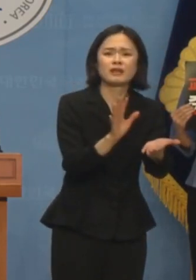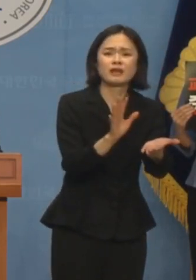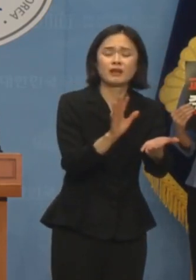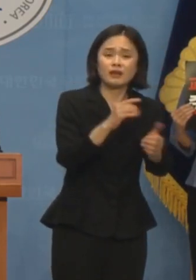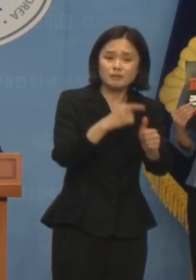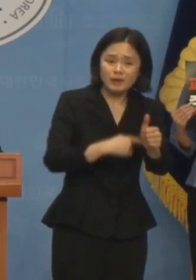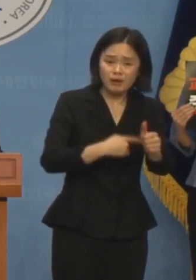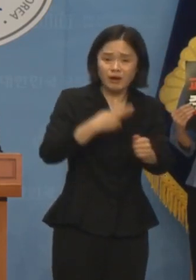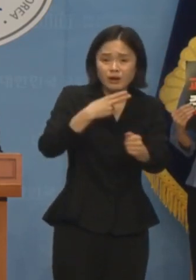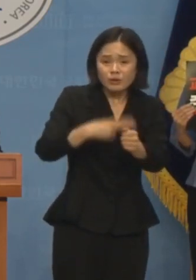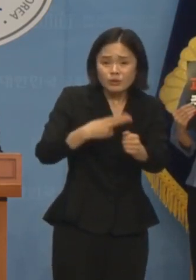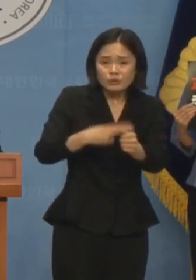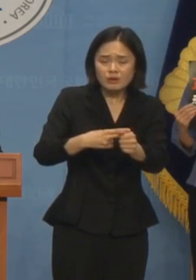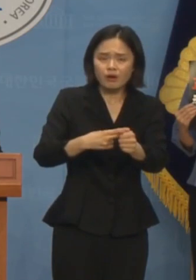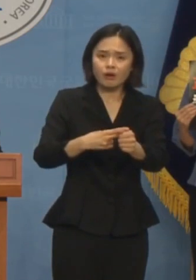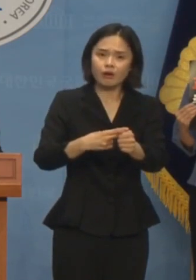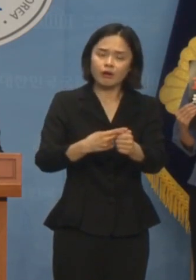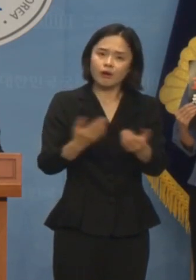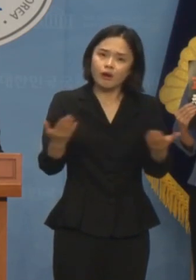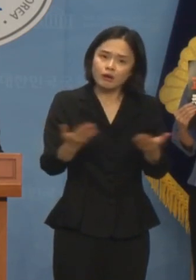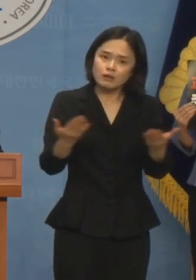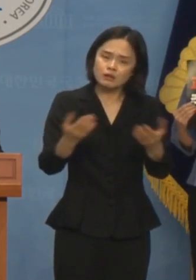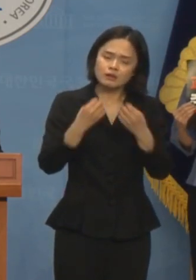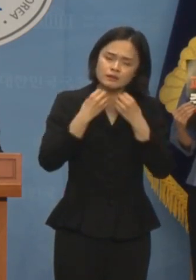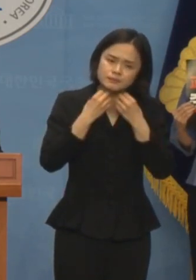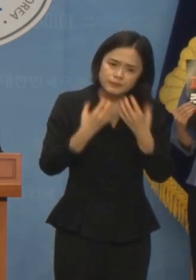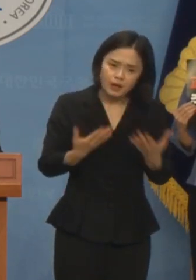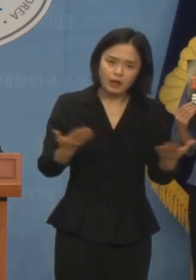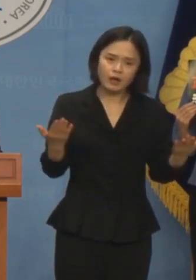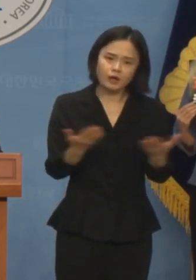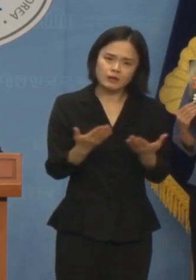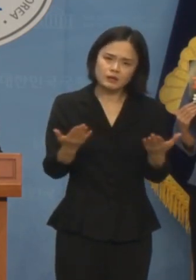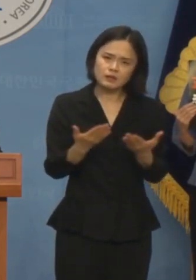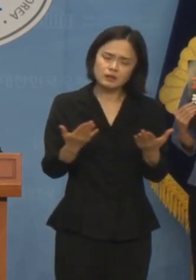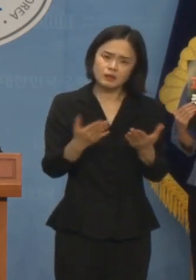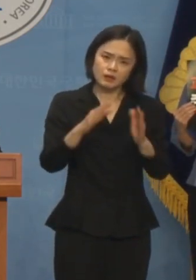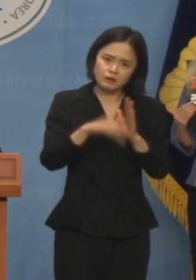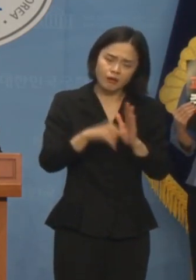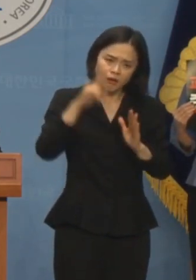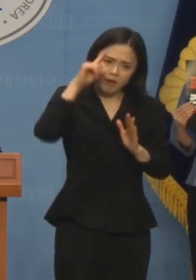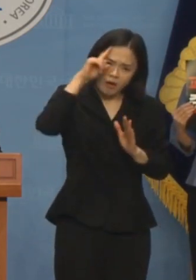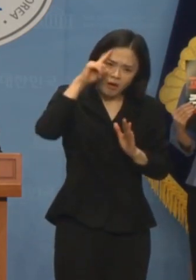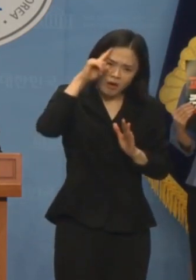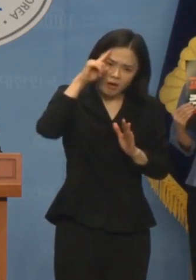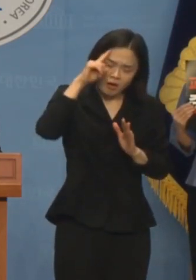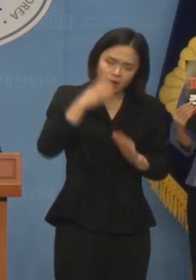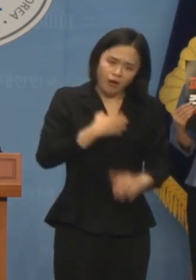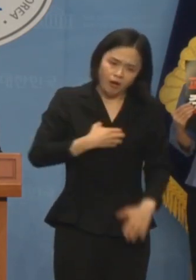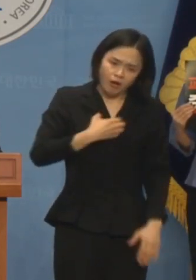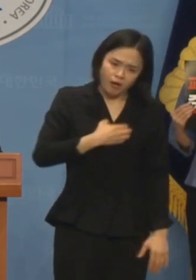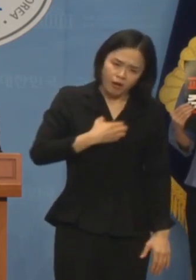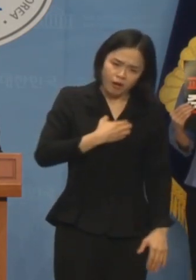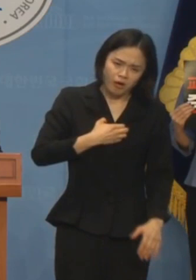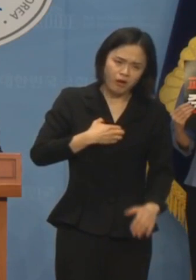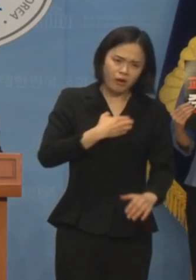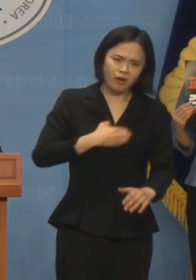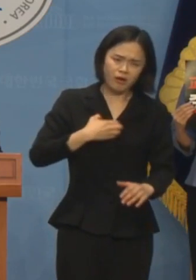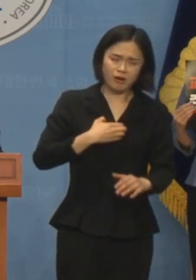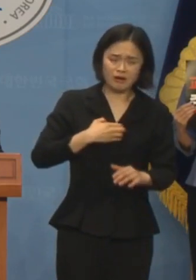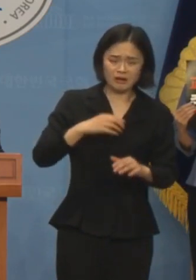없게 하는 업무 과다와 근로 환경이 교사에게 얼마나 큰 자괴감이 들게 하는지 제대로 살피지 못했기